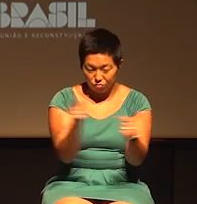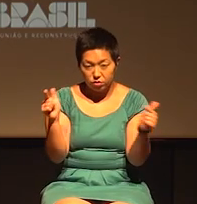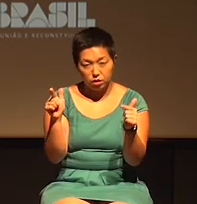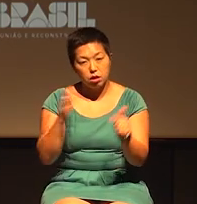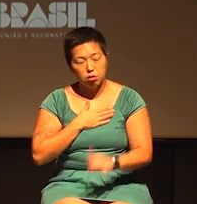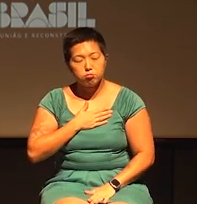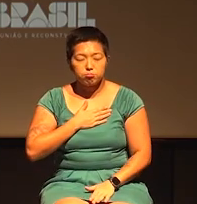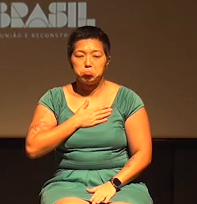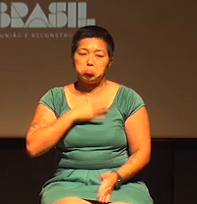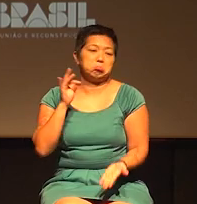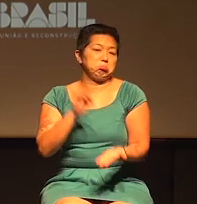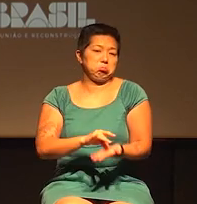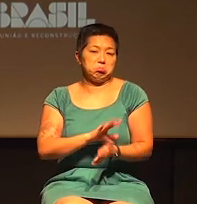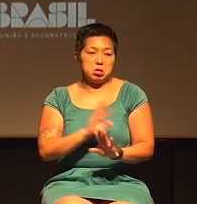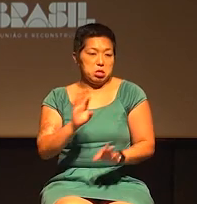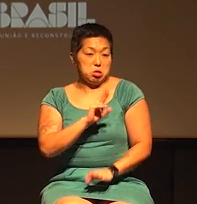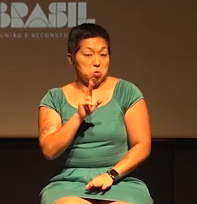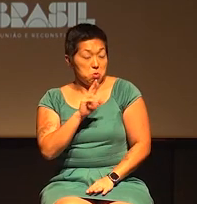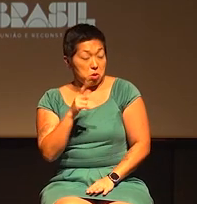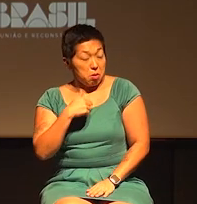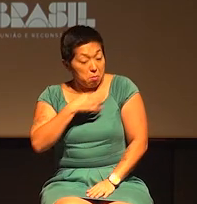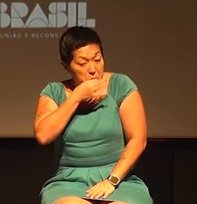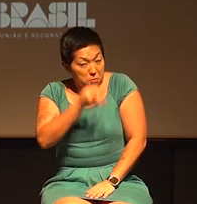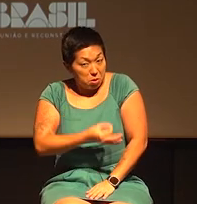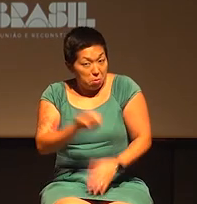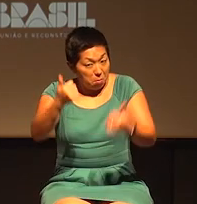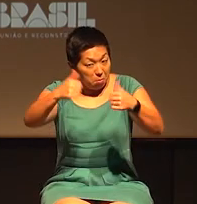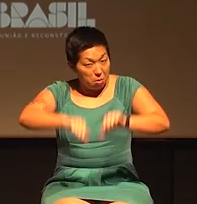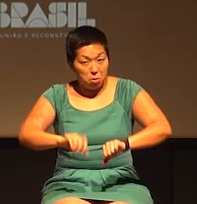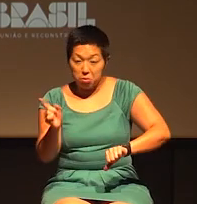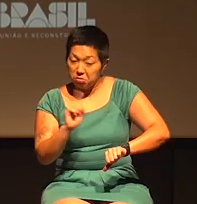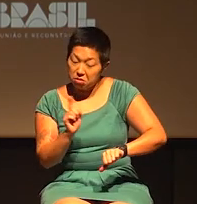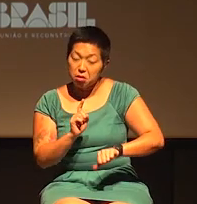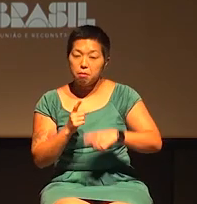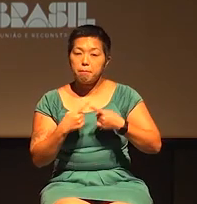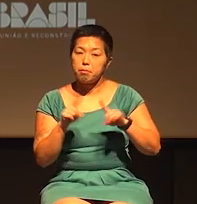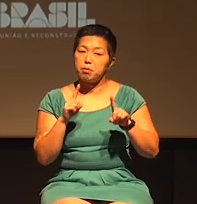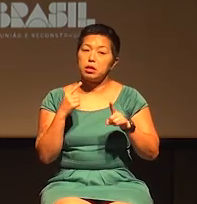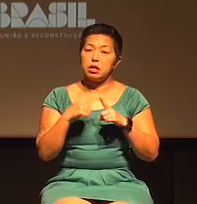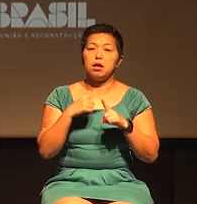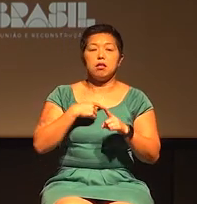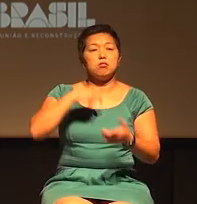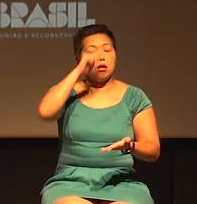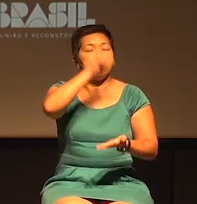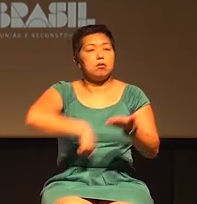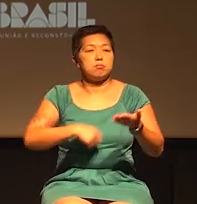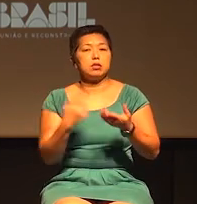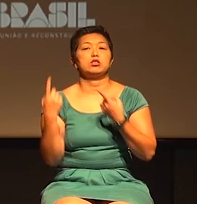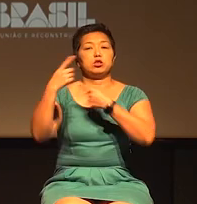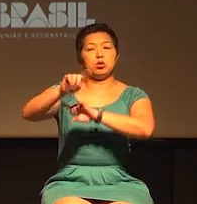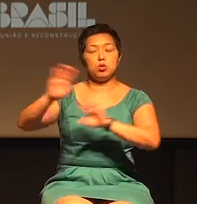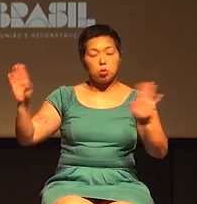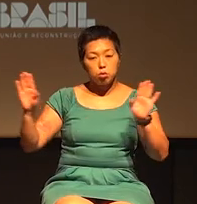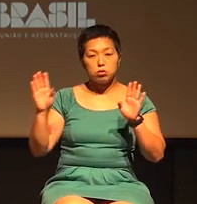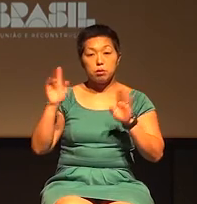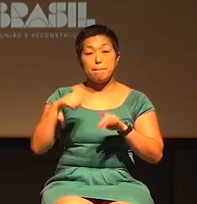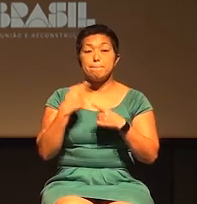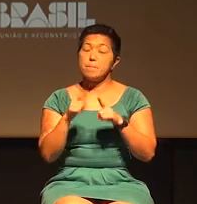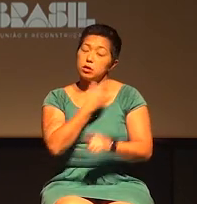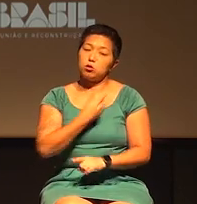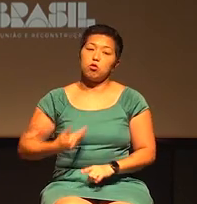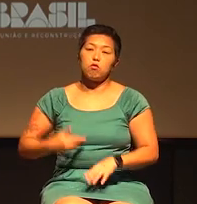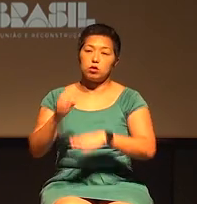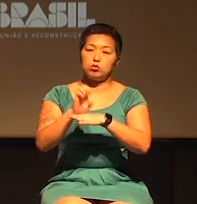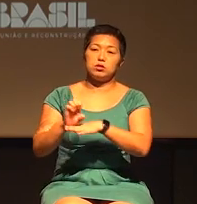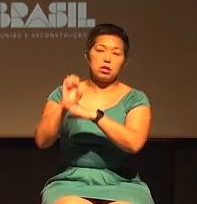sinceramente eu não acho necessariamente que vai piorar senão eu tava fazendo abaixa assinado contra mas eu e é o governo do estado né